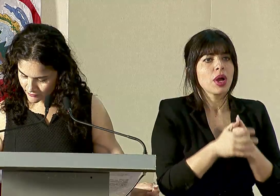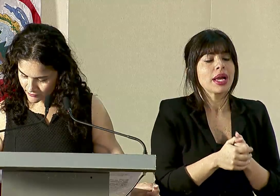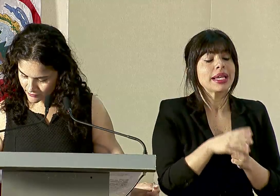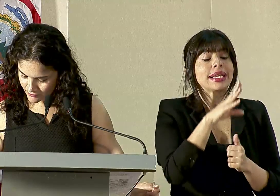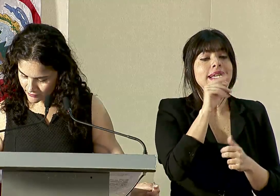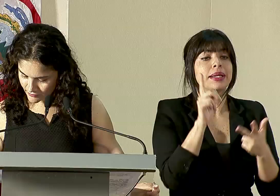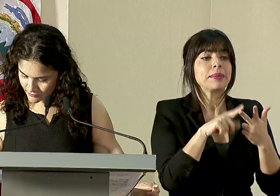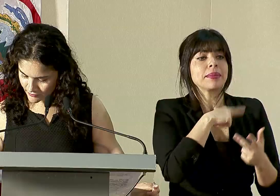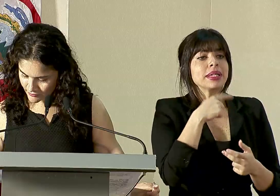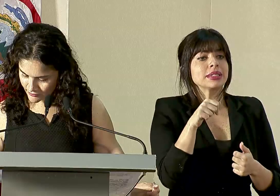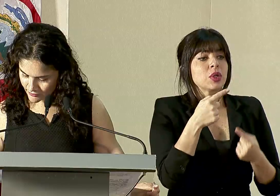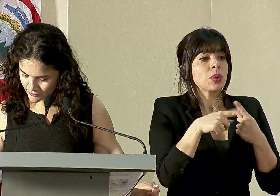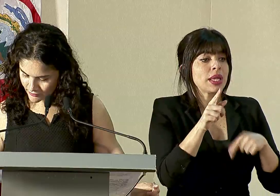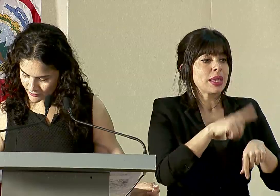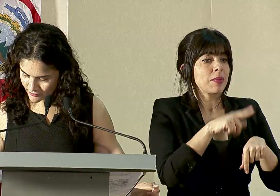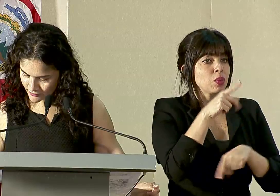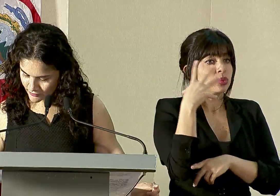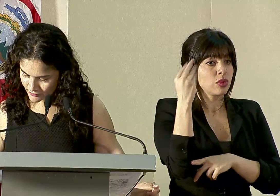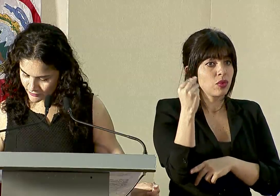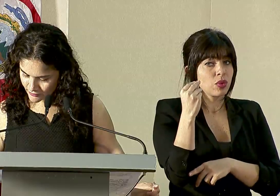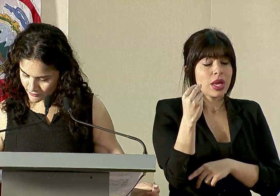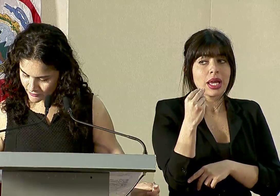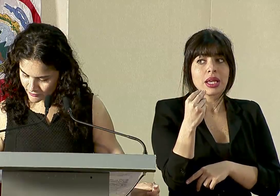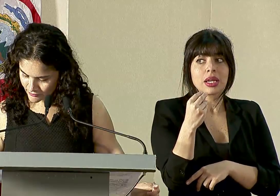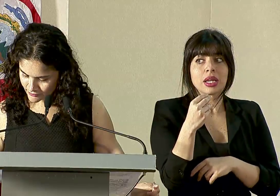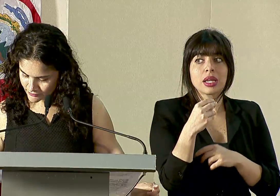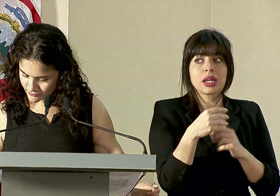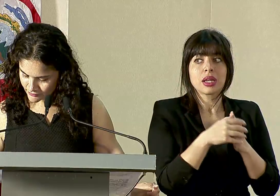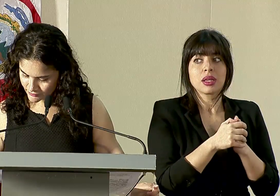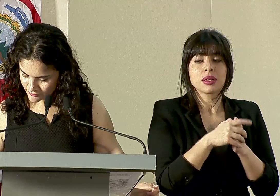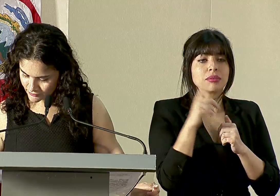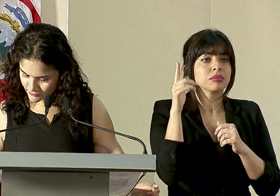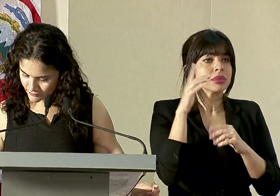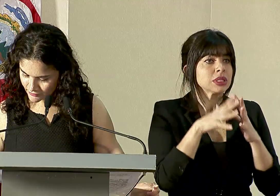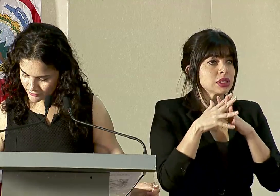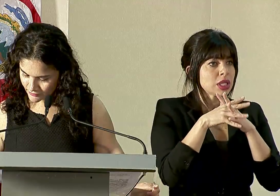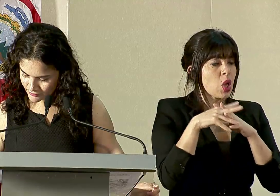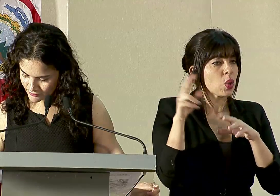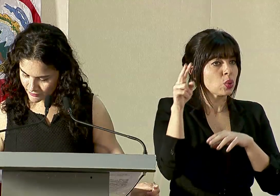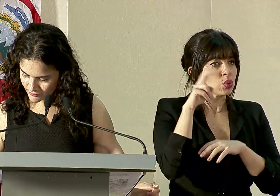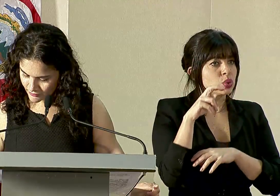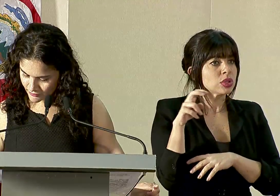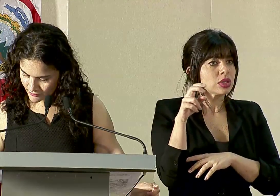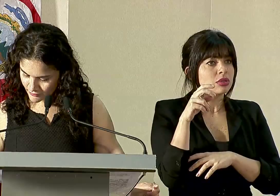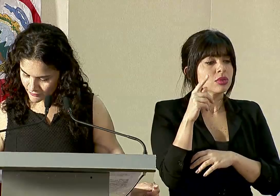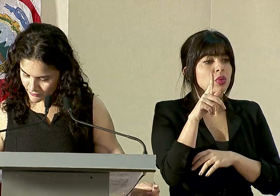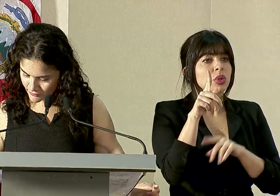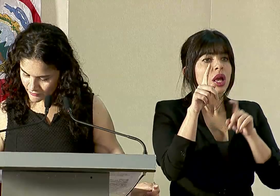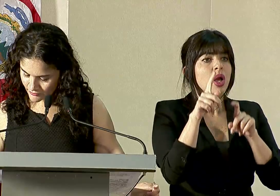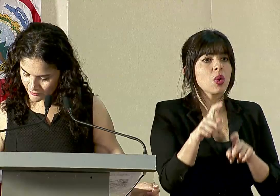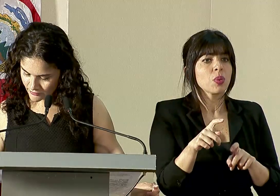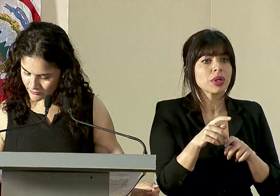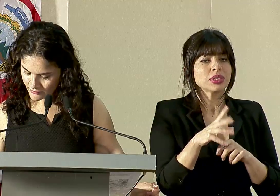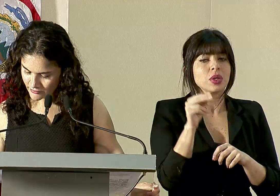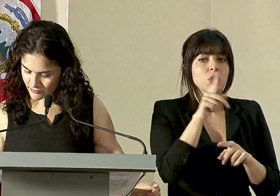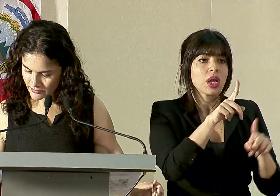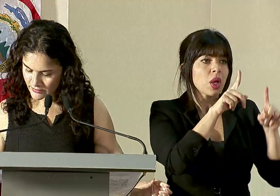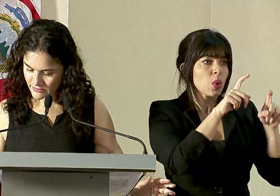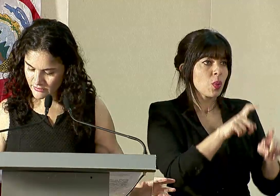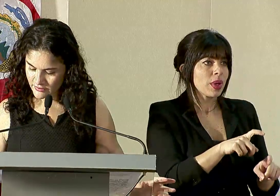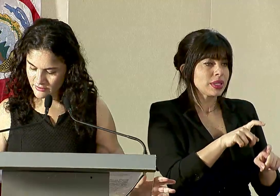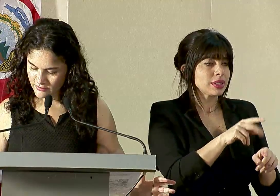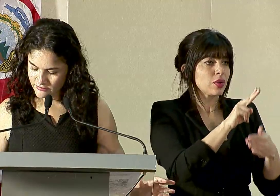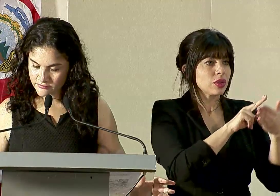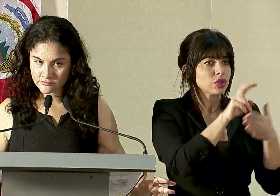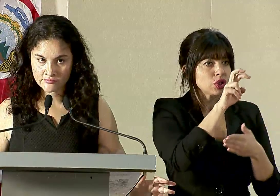y presidente durante el tiempo que se estuvo fuera en su gira por Estados Unidos salieron dos encuestas una encuesta de Sid Gallup y una encuesta de la